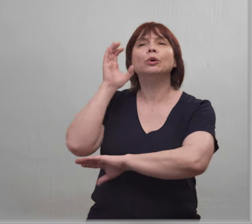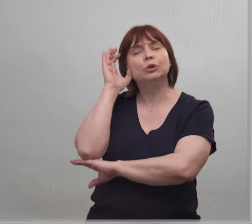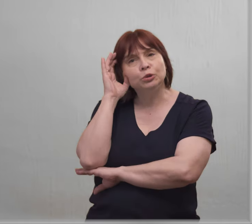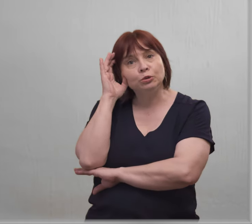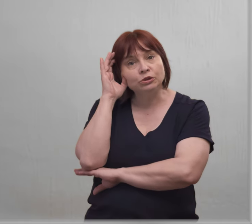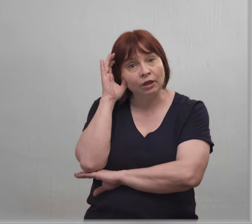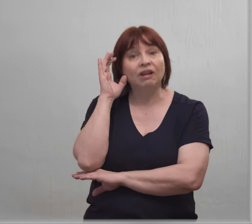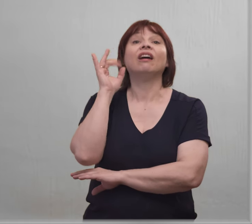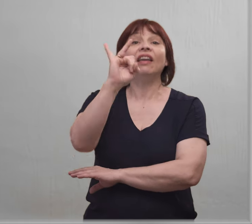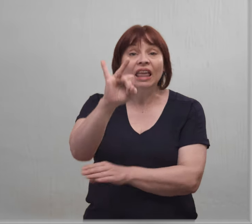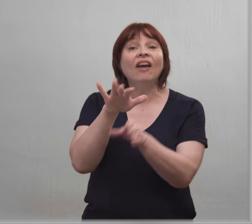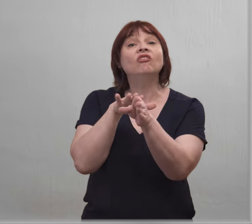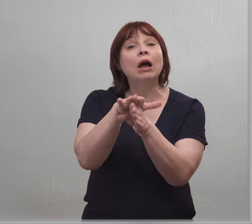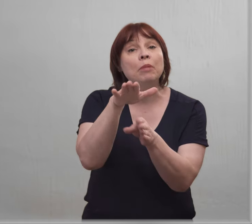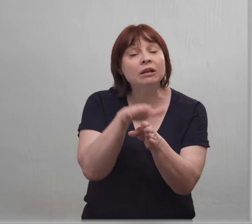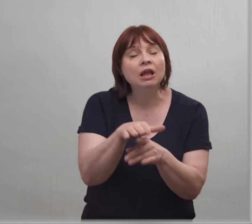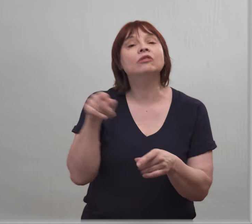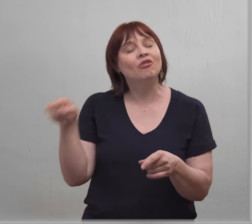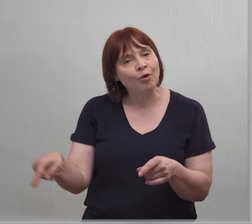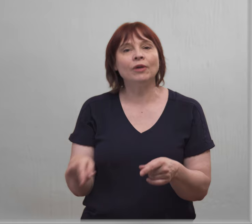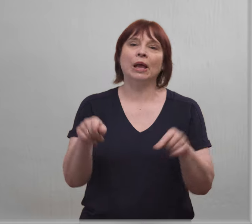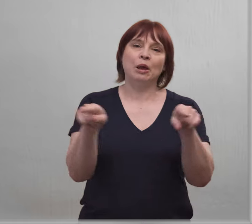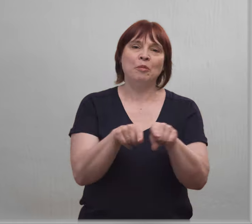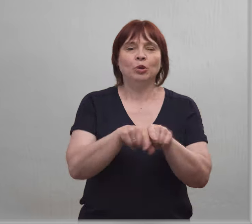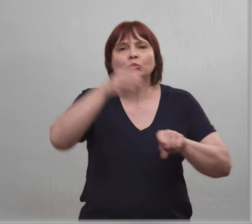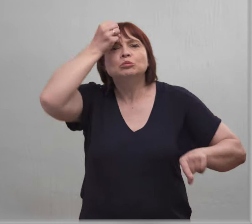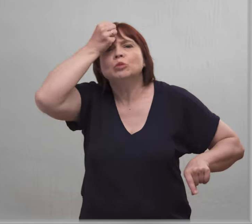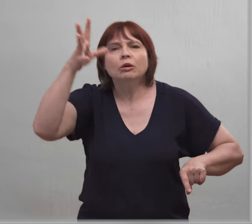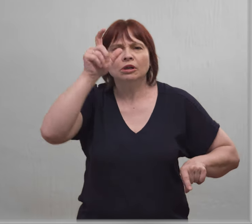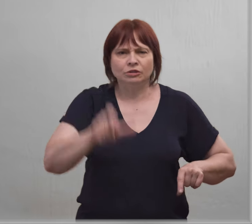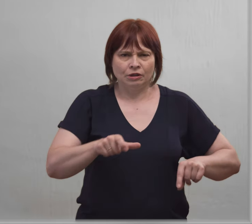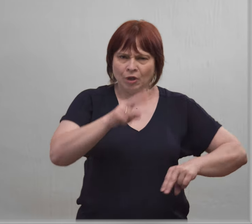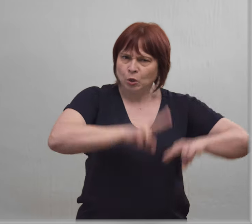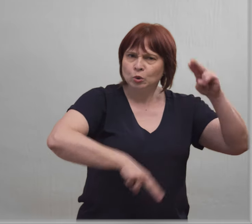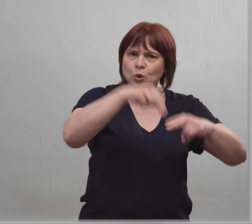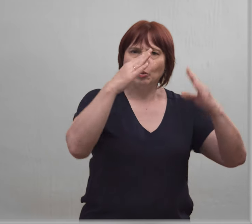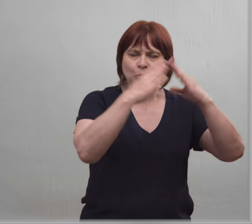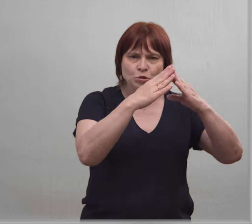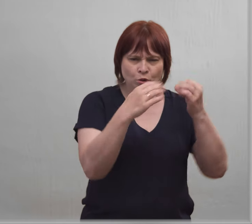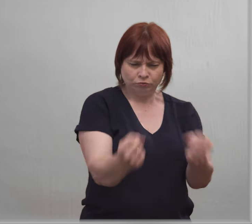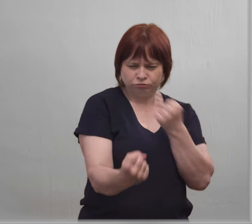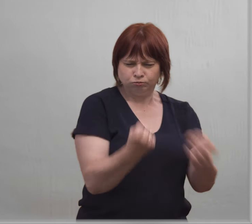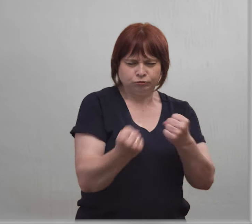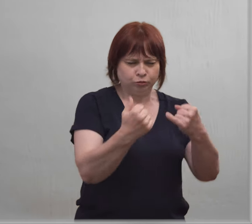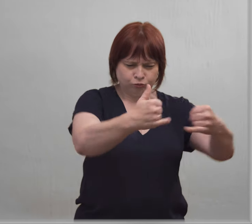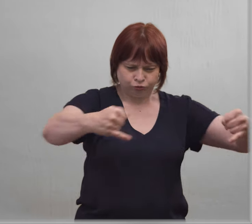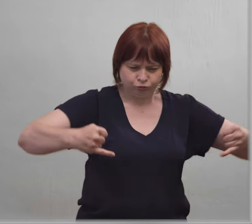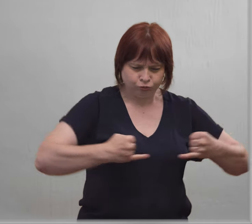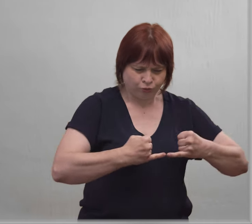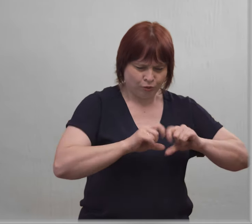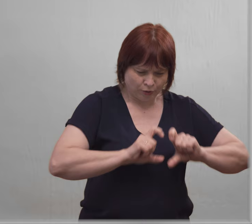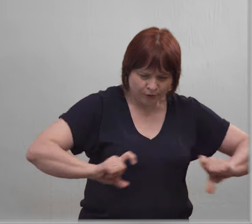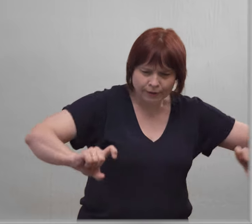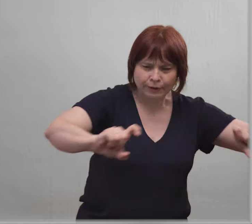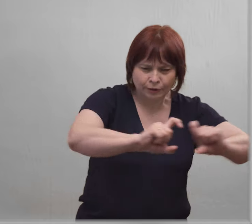подобен человеку, который построил свою жизнь на камне, на основании, на твердом основании, потому что он